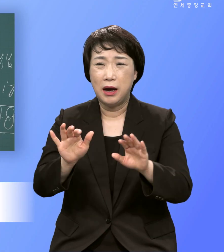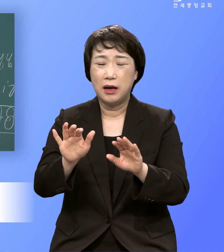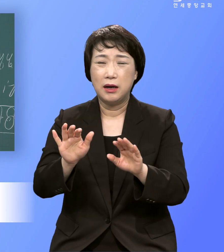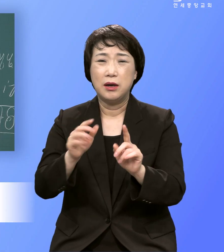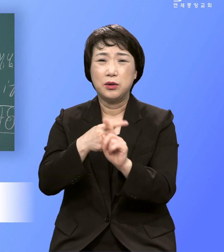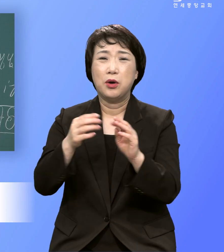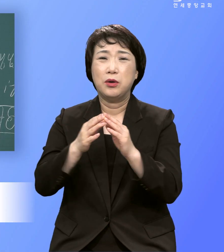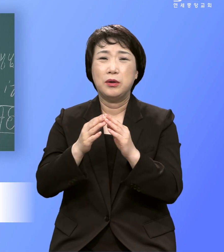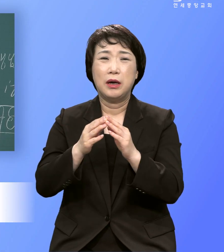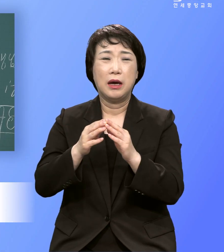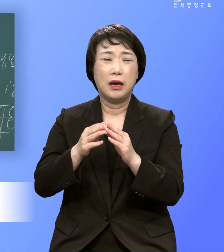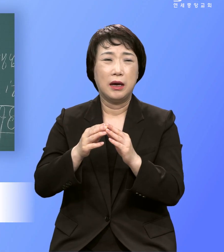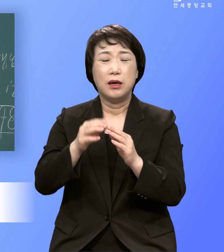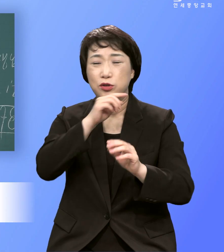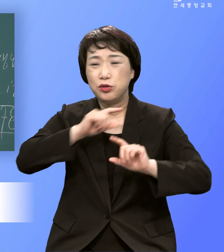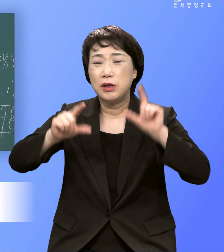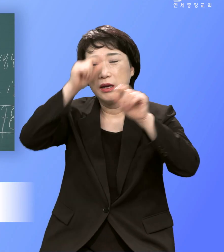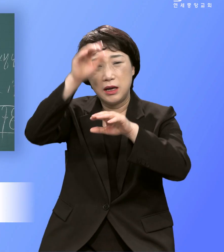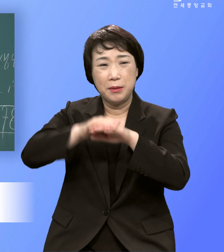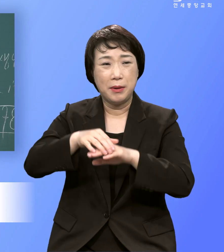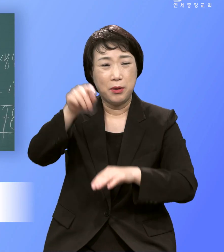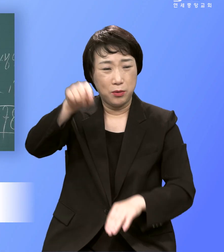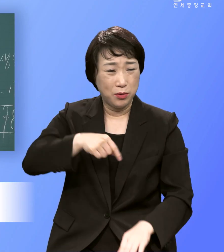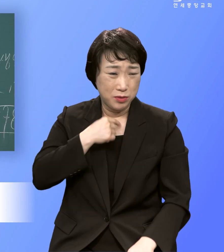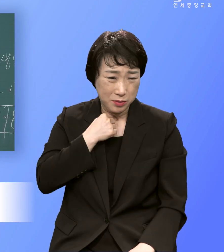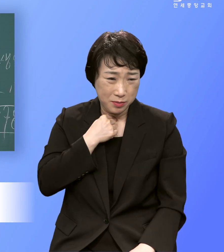교회로 와서 주일날 예배 드리려고 해.